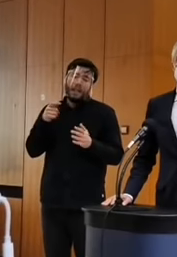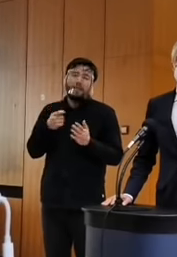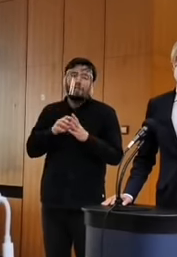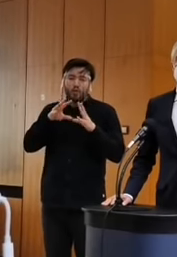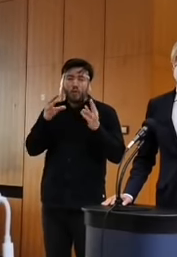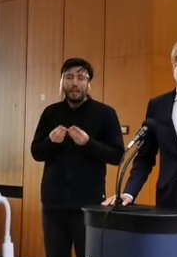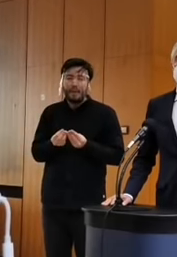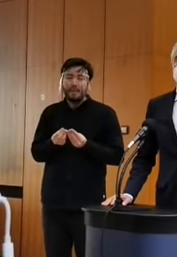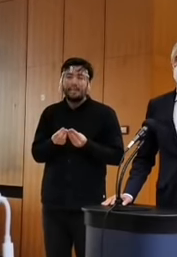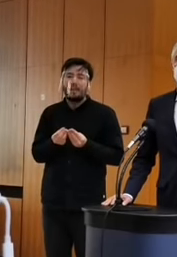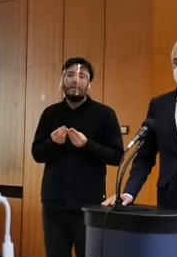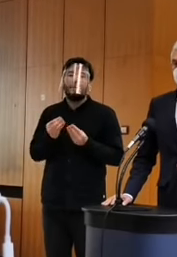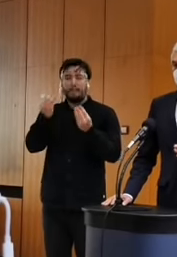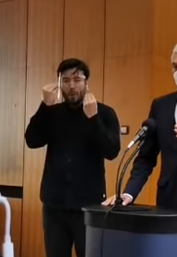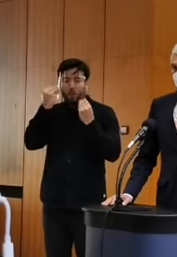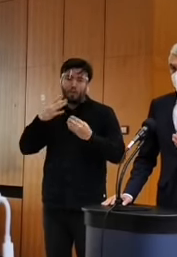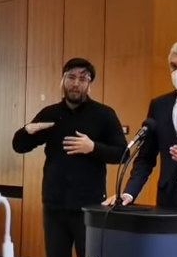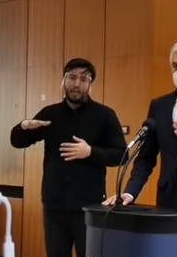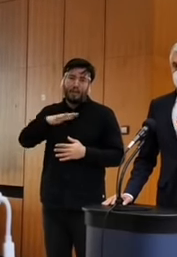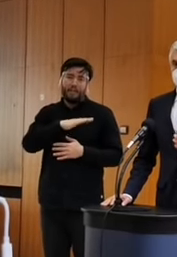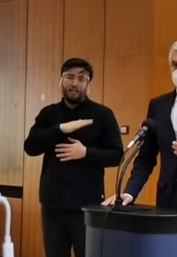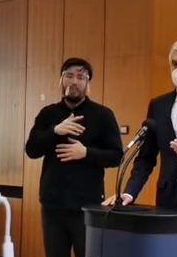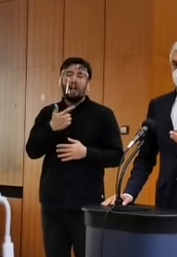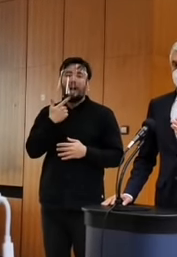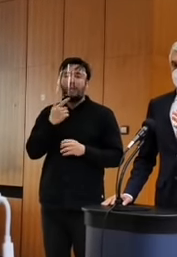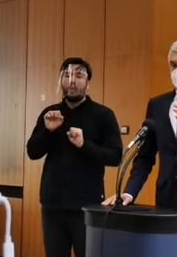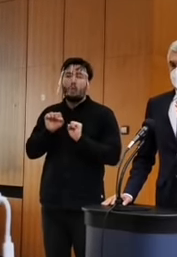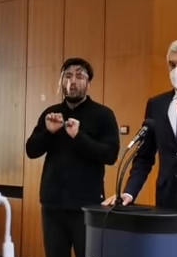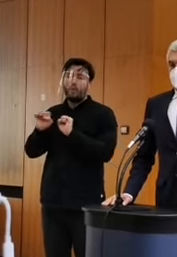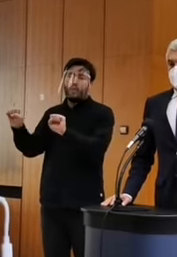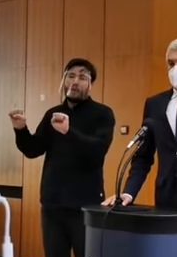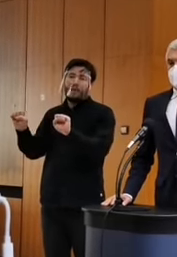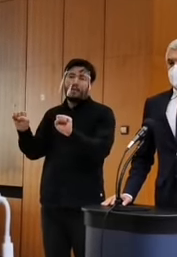všeobecnosti proste poučenie, ako odolať